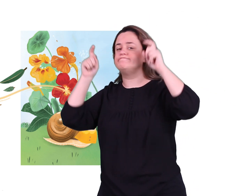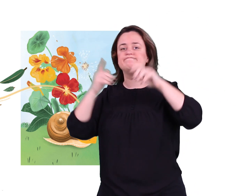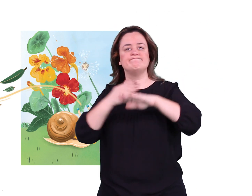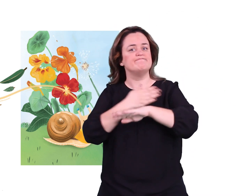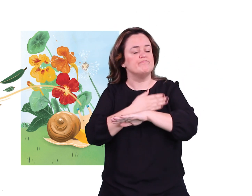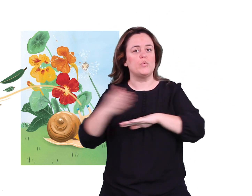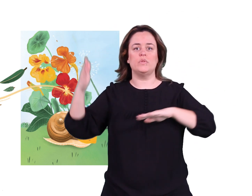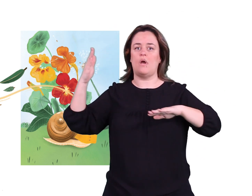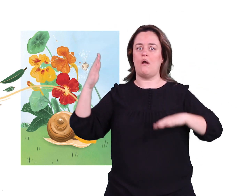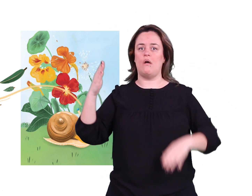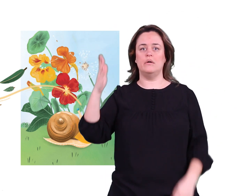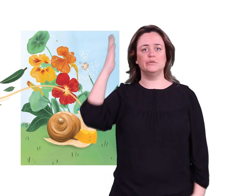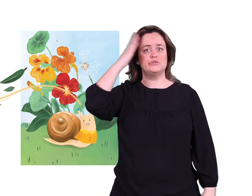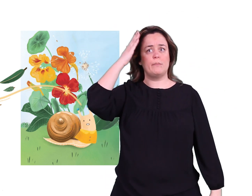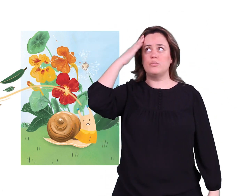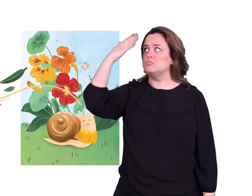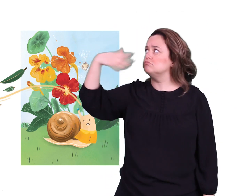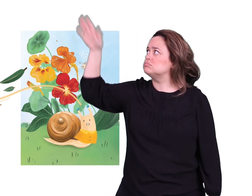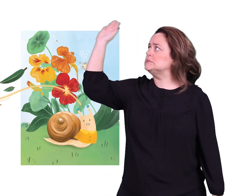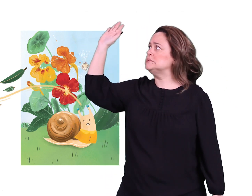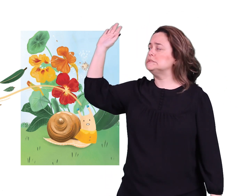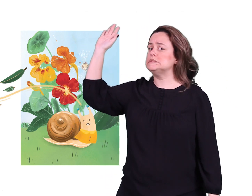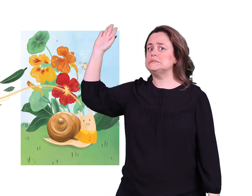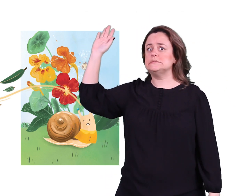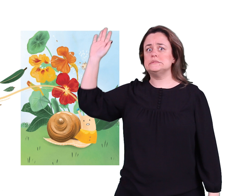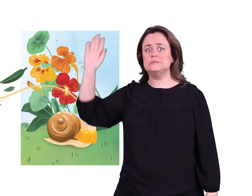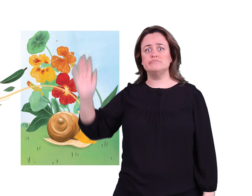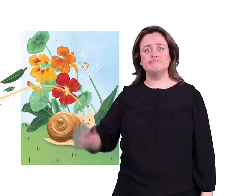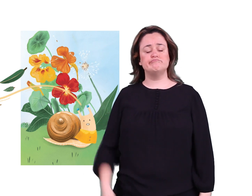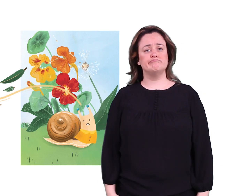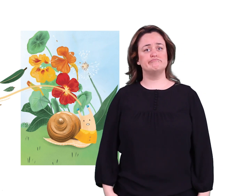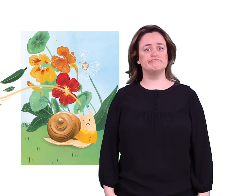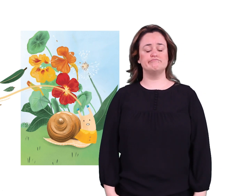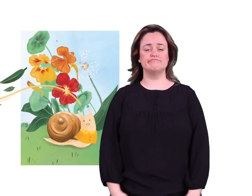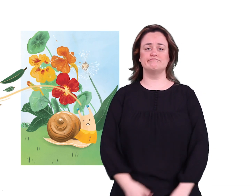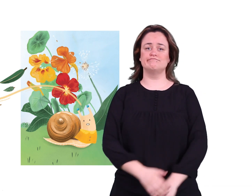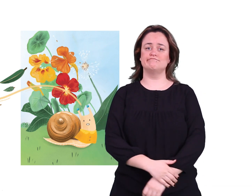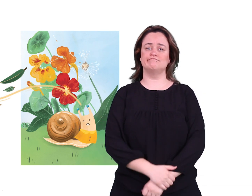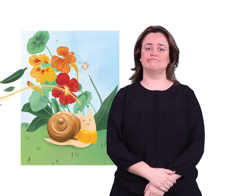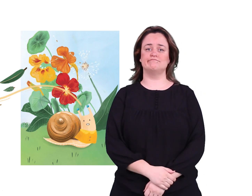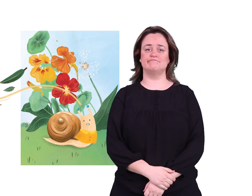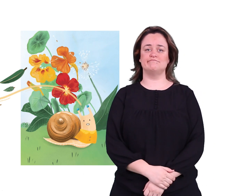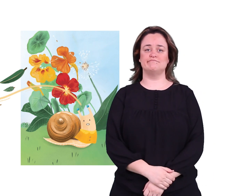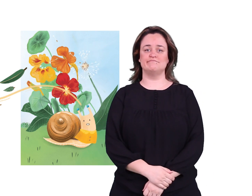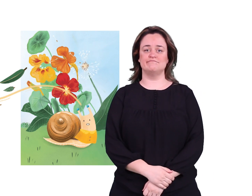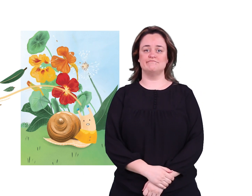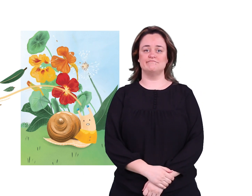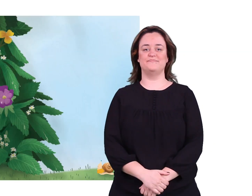le retenir, mais trop tard. Il s'est envolé.